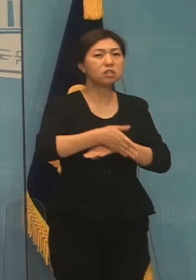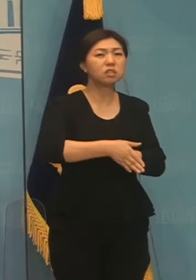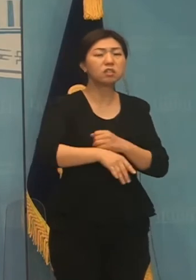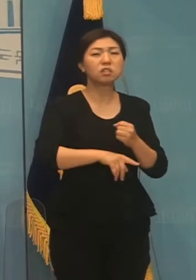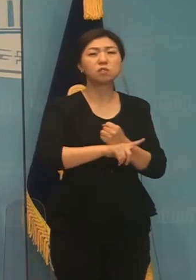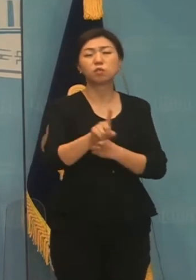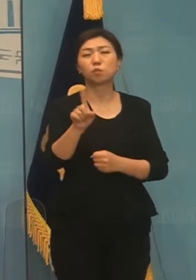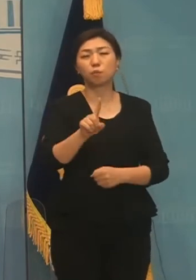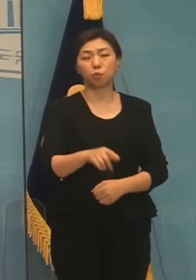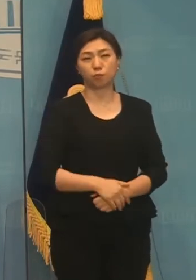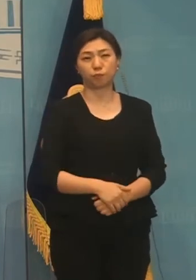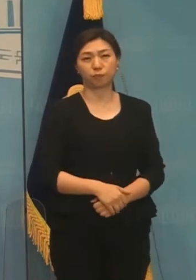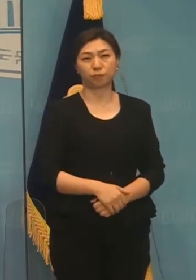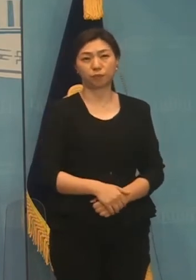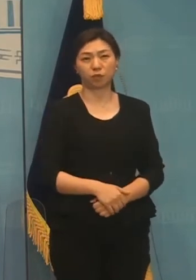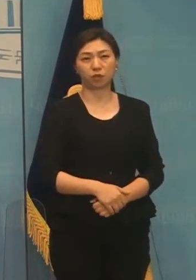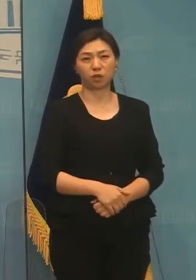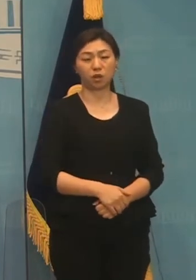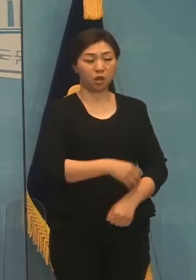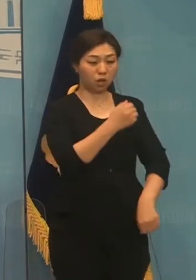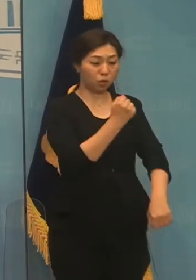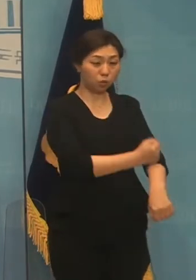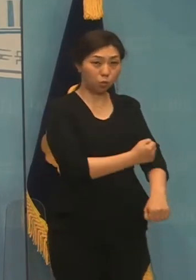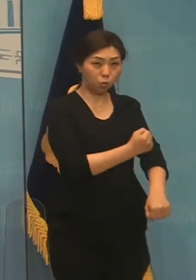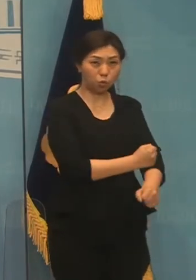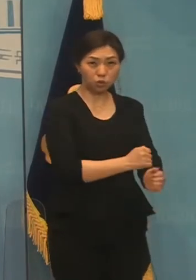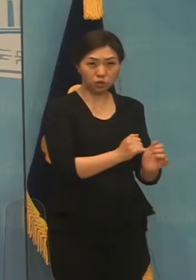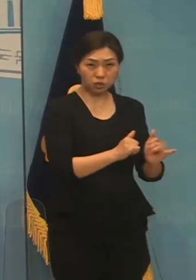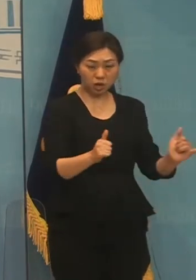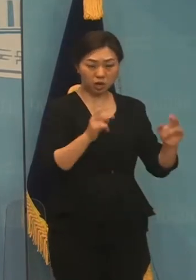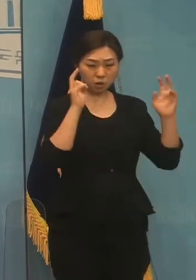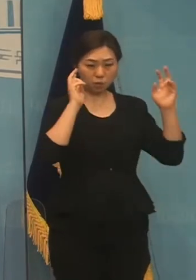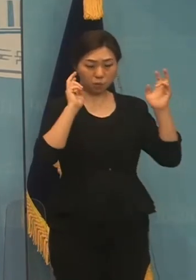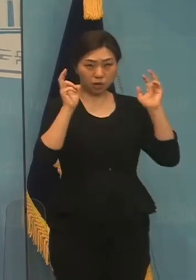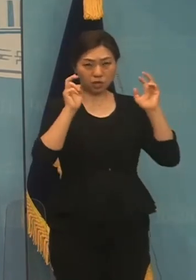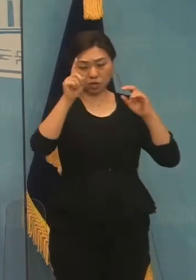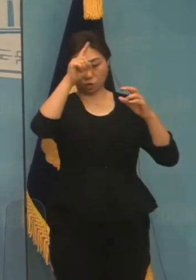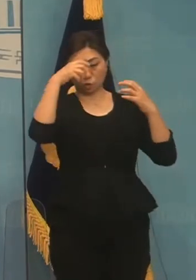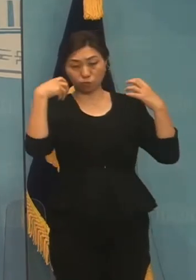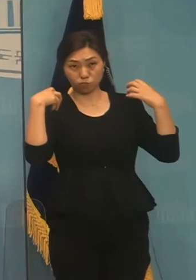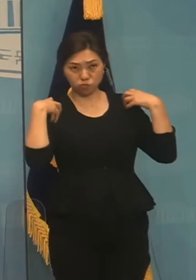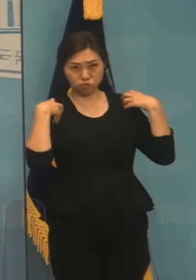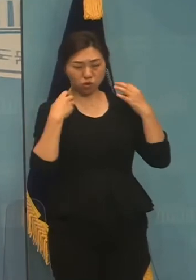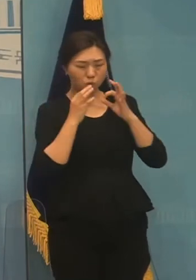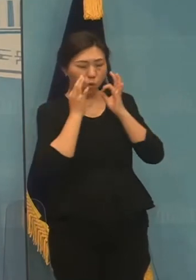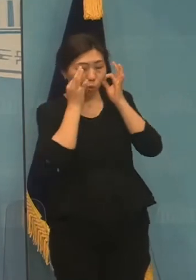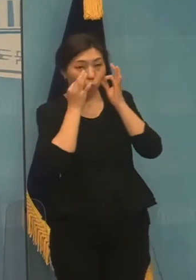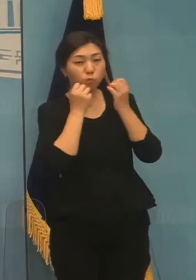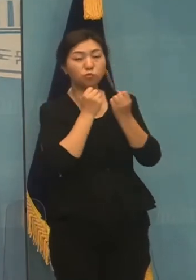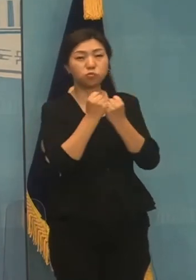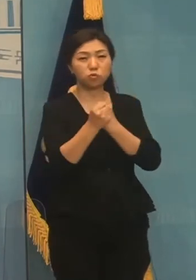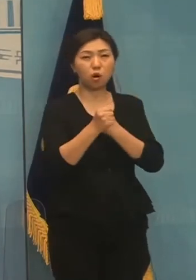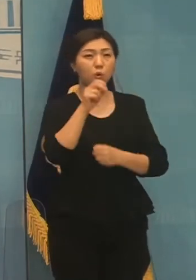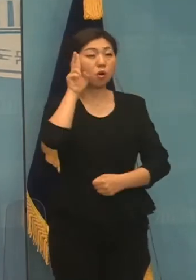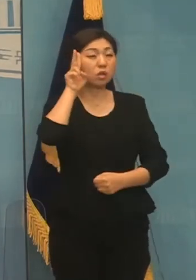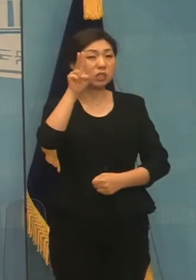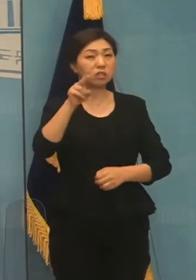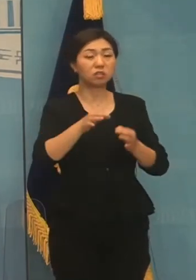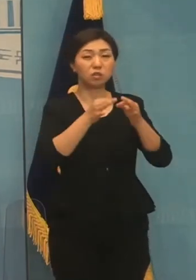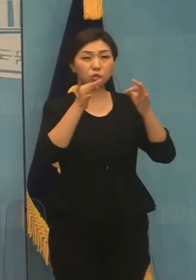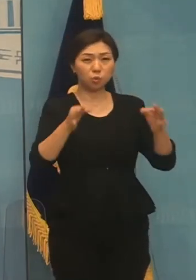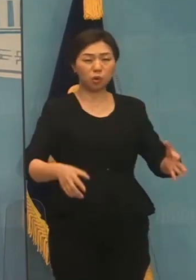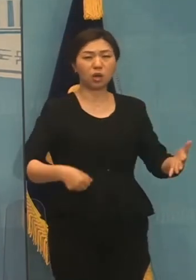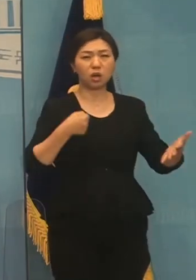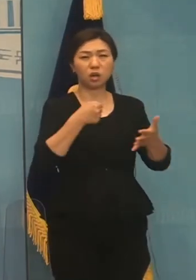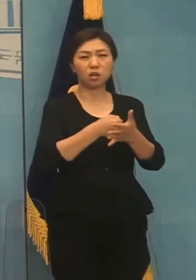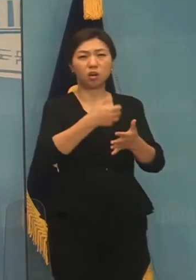마련에 노사정이 모두 불몰하고 있지만 어제 오후 접점을 보인다던 합의는 이틀이 지난 지금에서도 아직